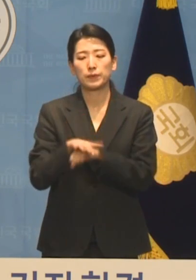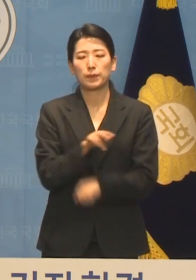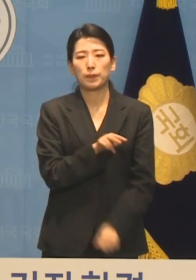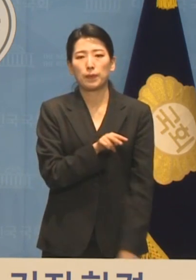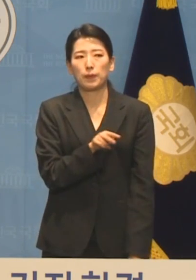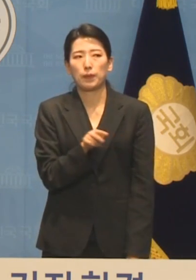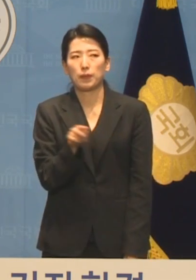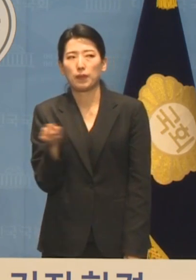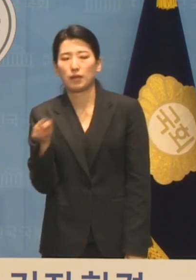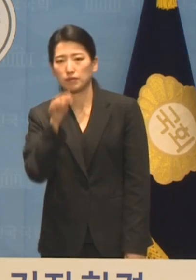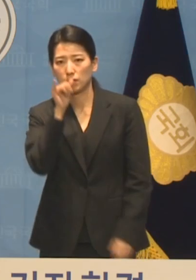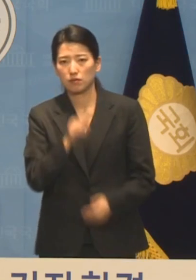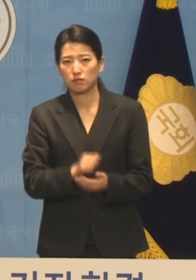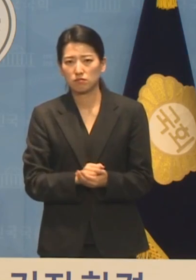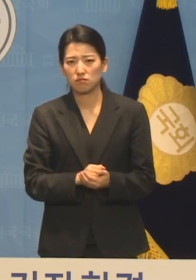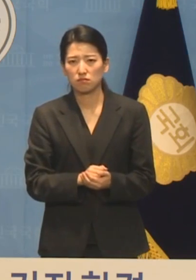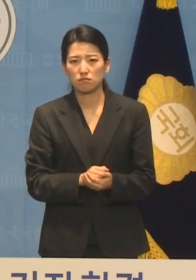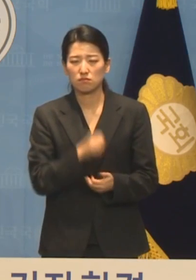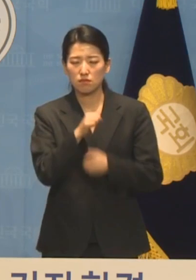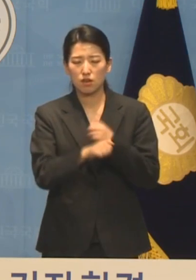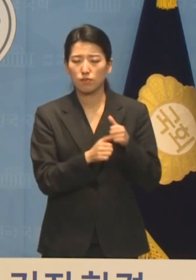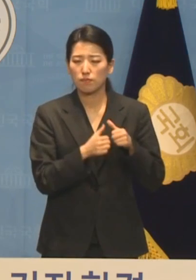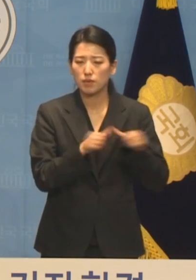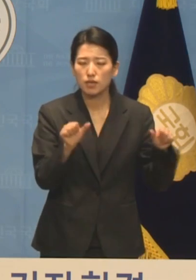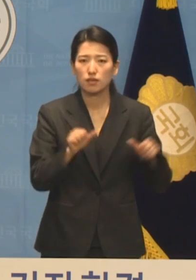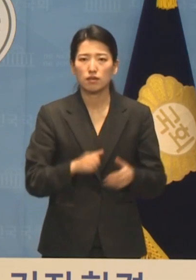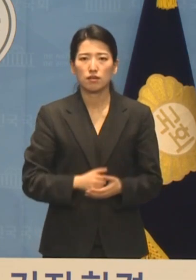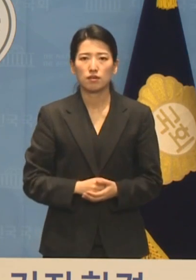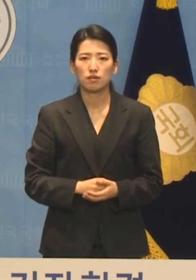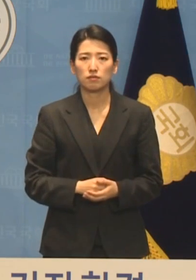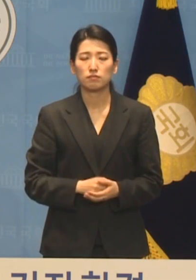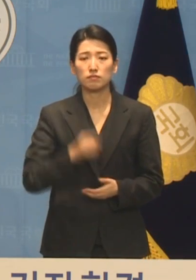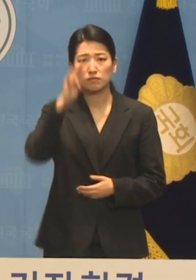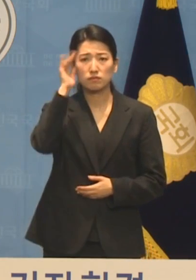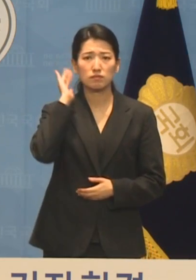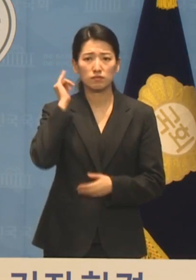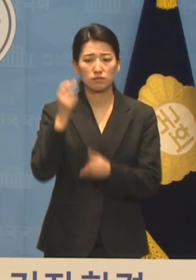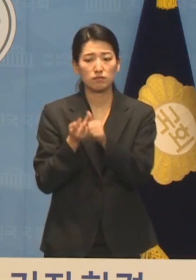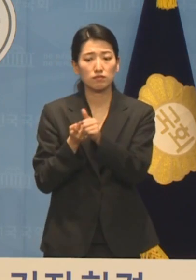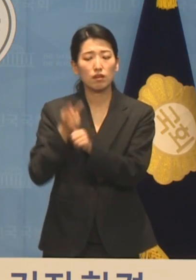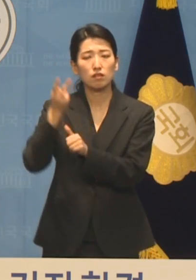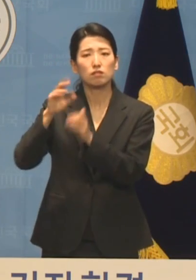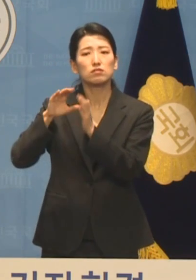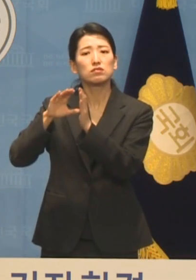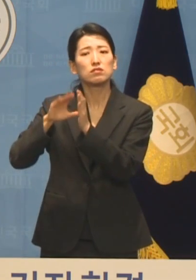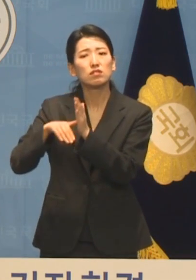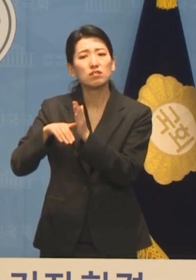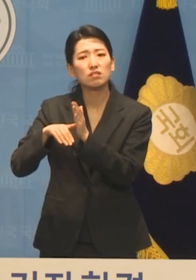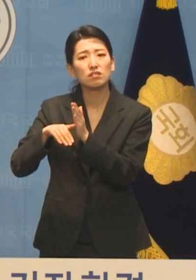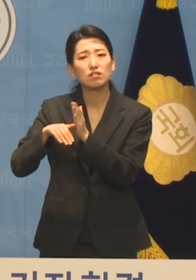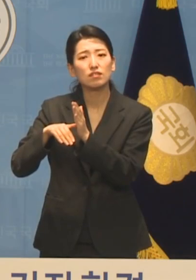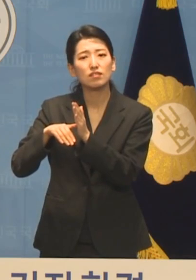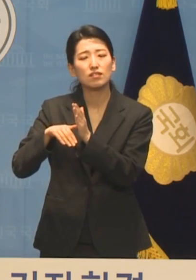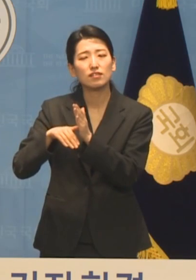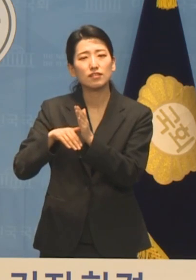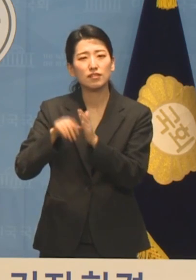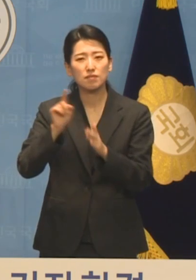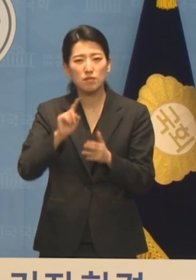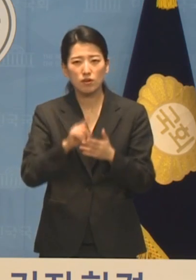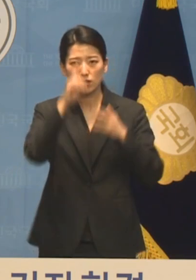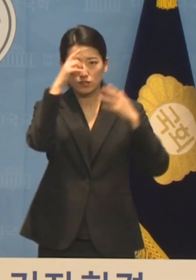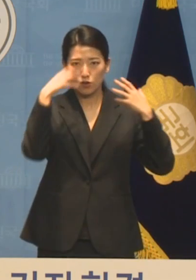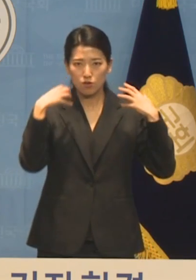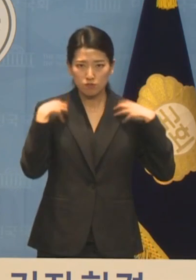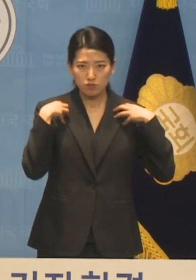자유우방과 유대도 파괴했습니다. 박근혜 대통령 탄핵 사태의 본질은 체제